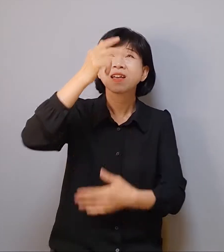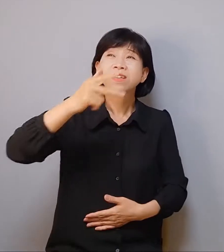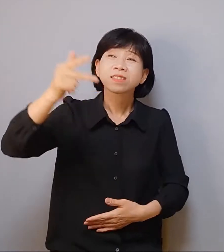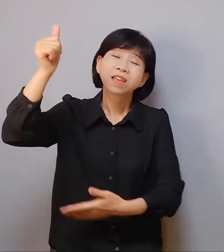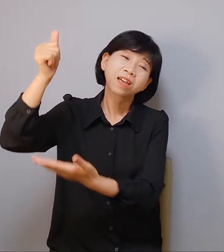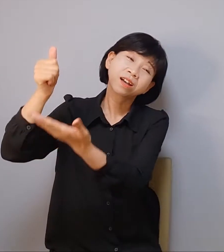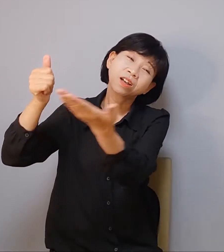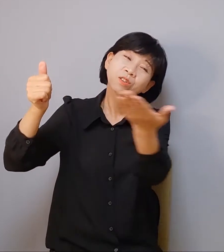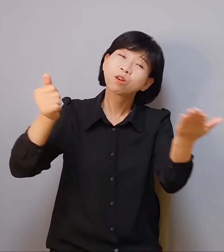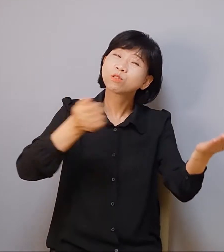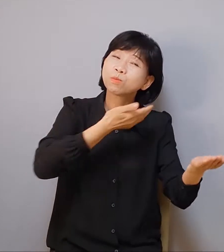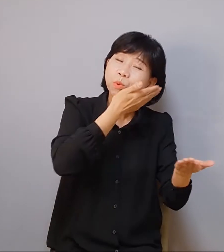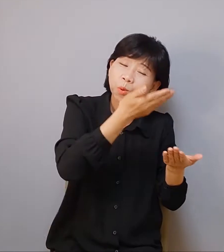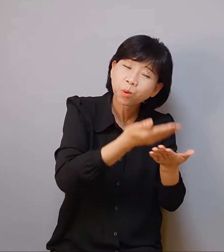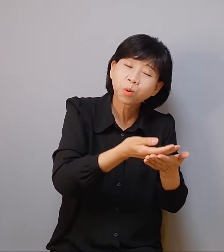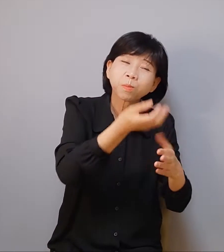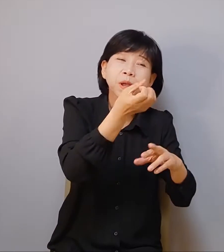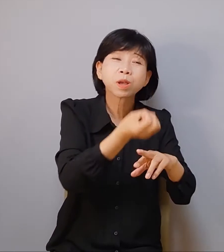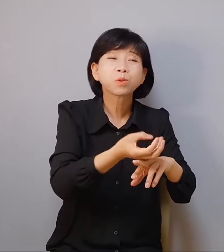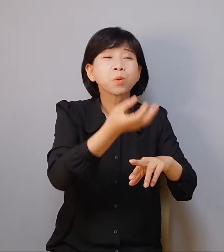하나님이라. 내가 너를